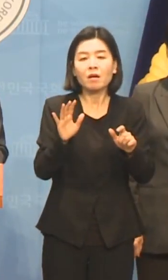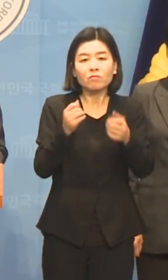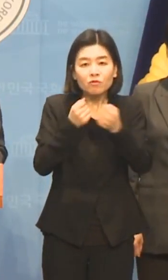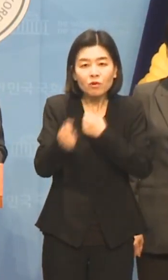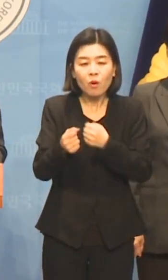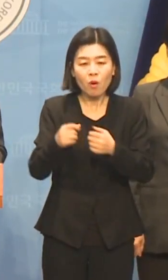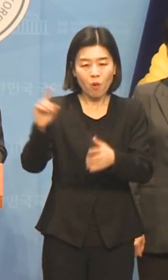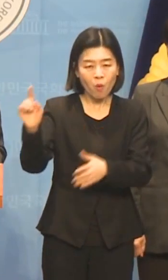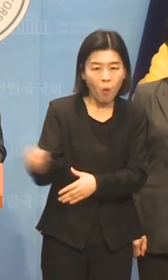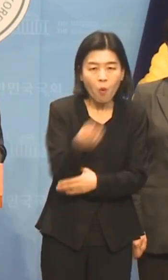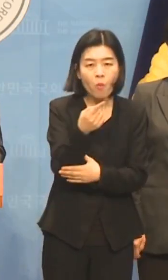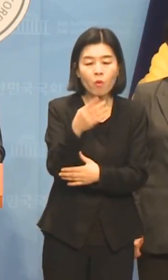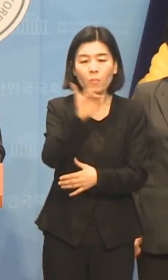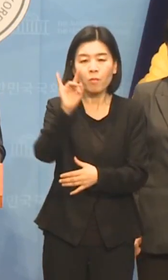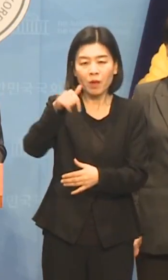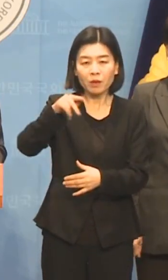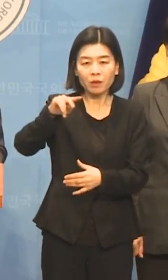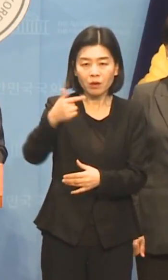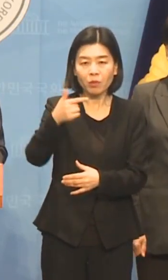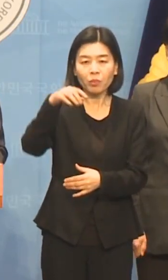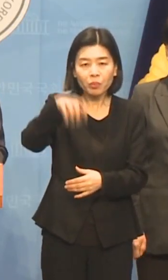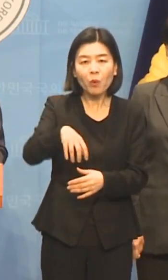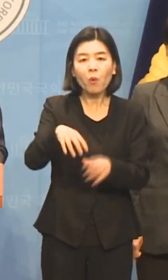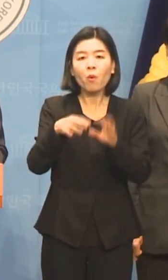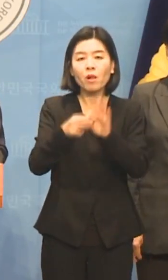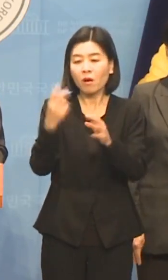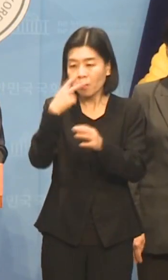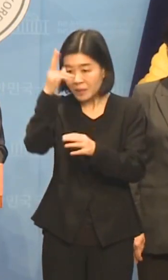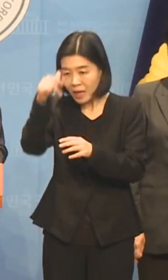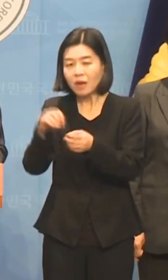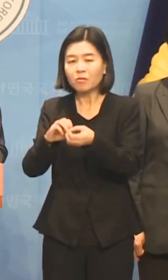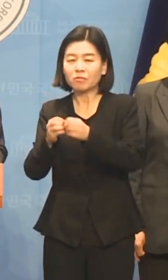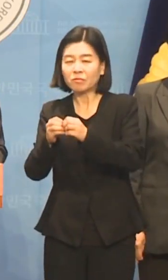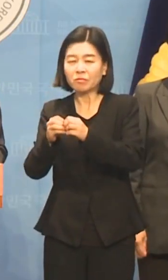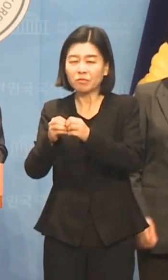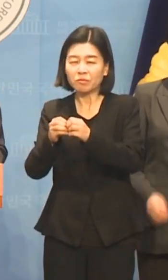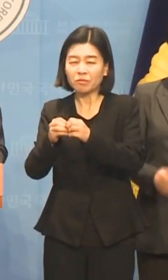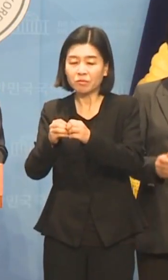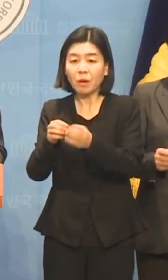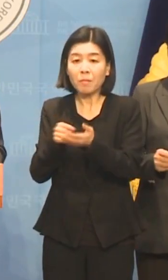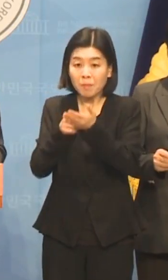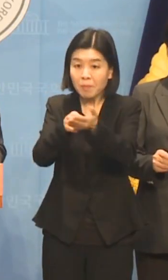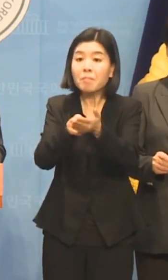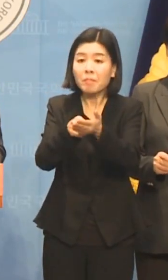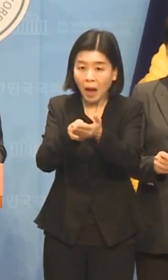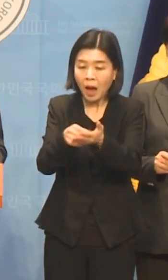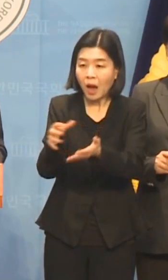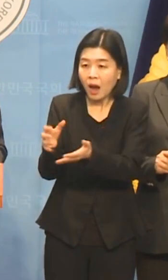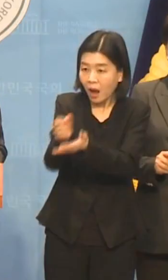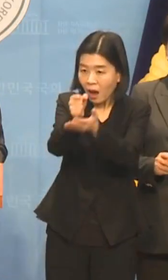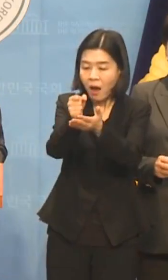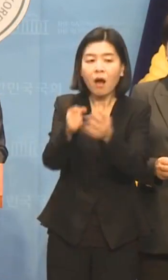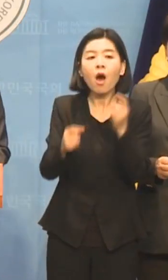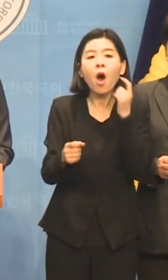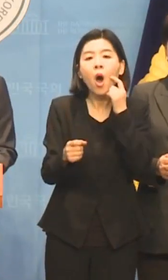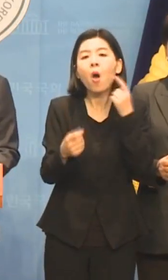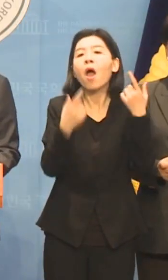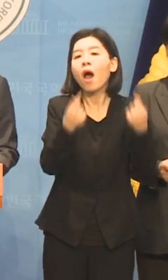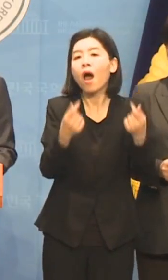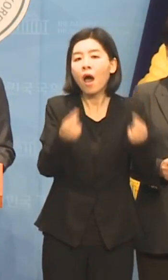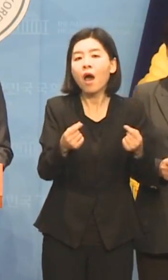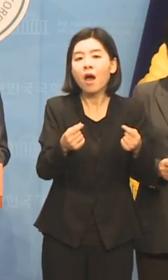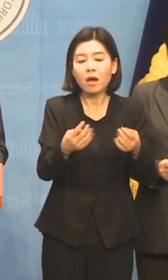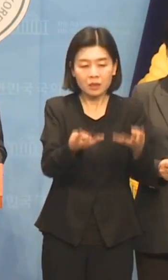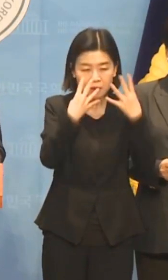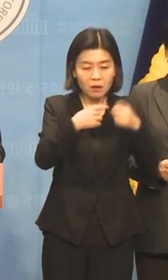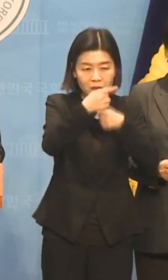백현동 관련한 검찰의 왜곡된 주장을 받아들여 허위사실 공표죄에 해당한다며 징역 1년에 집행유예